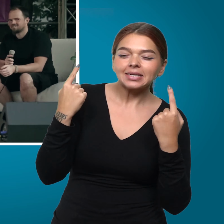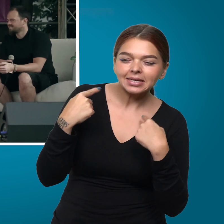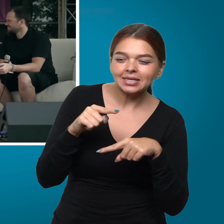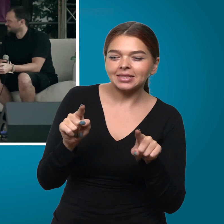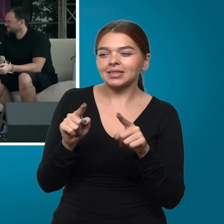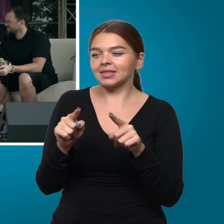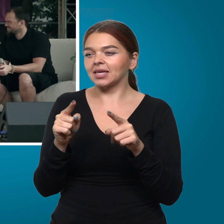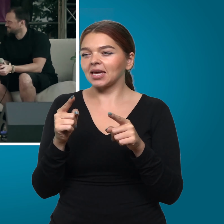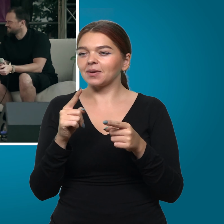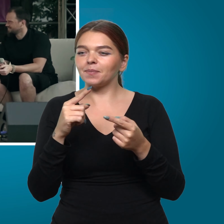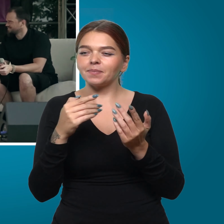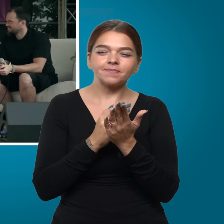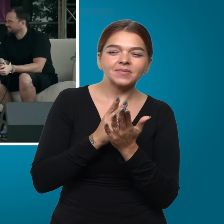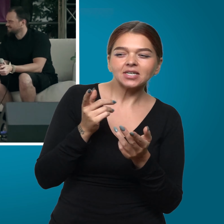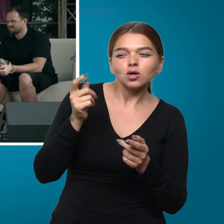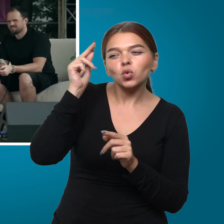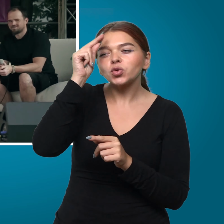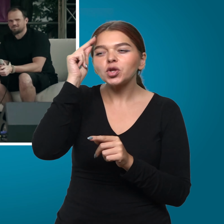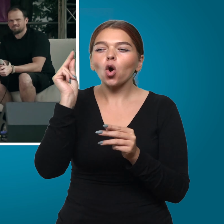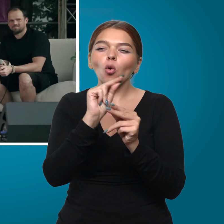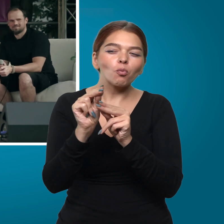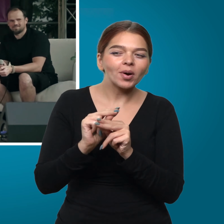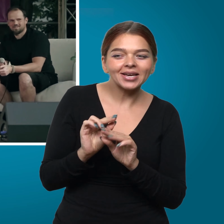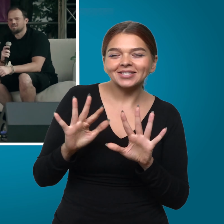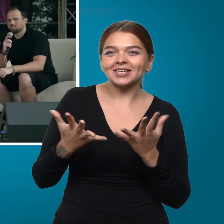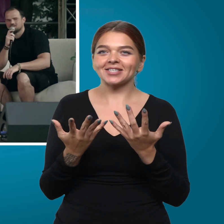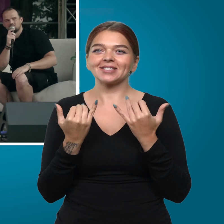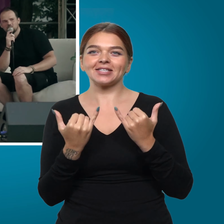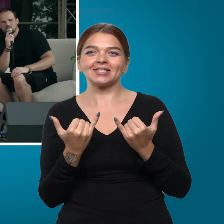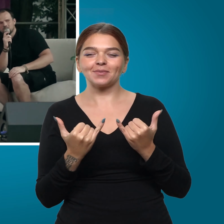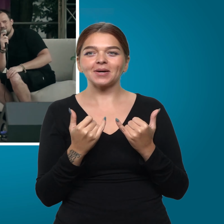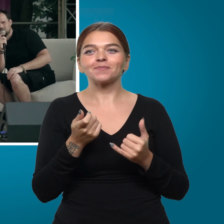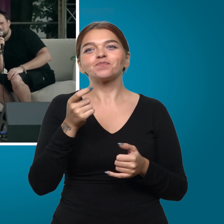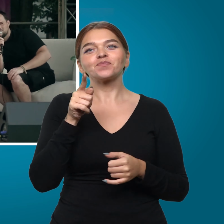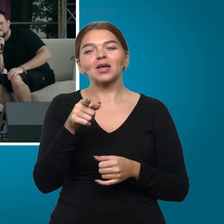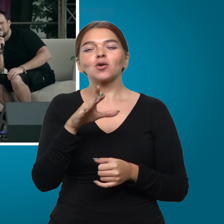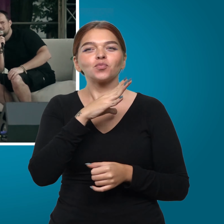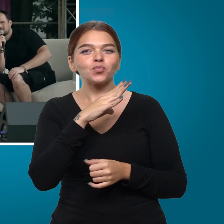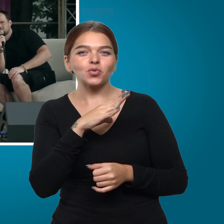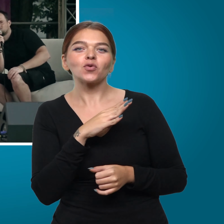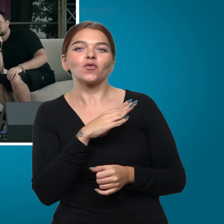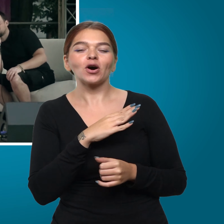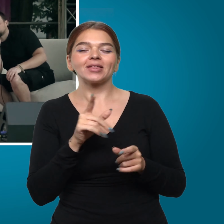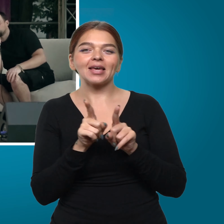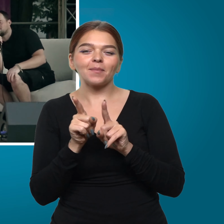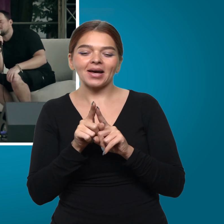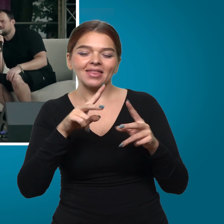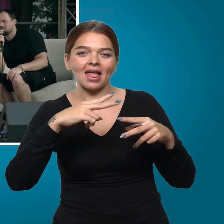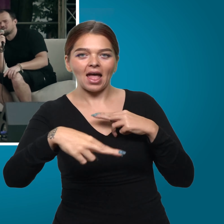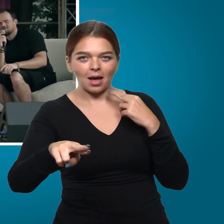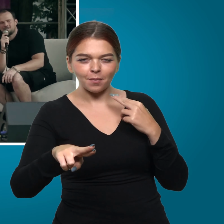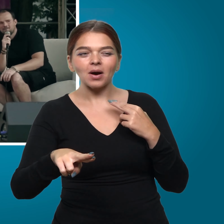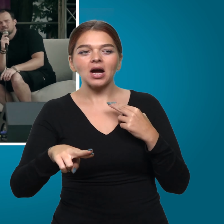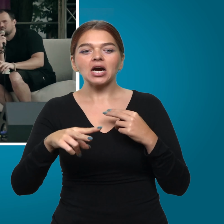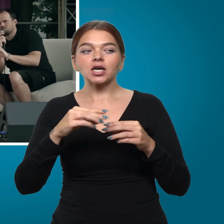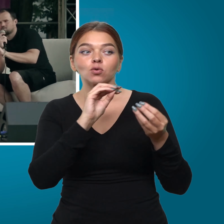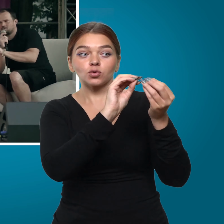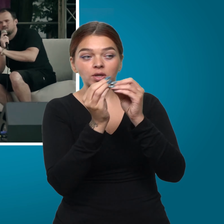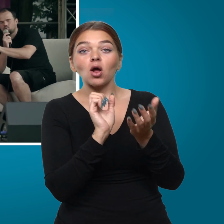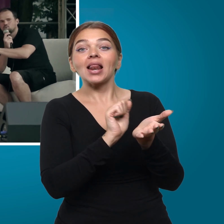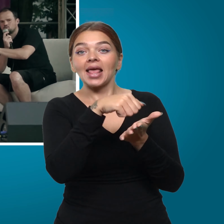čia galėjo būti koks nors ten siužeto vingis gudresnis. Mes dabar būnam blogiečiai, užtempiam laiką, tai žinokit, man buvo tas etapas, kai